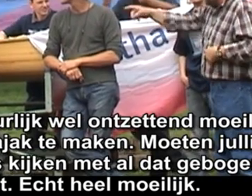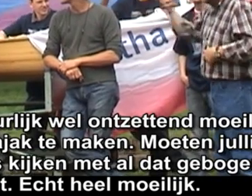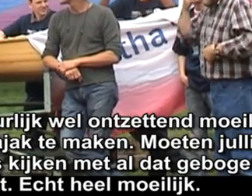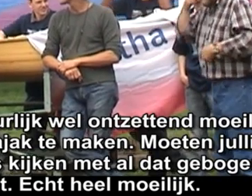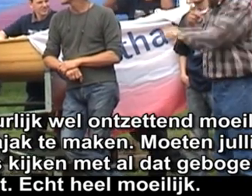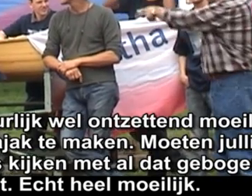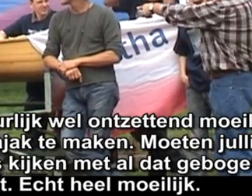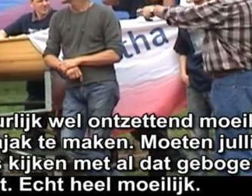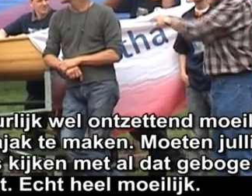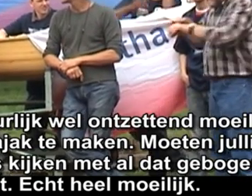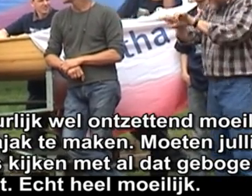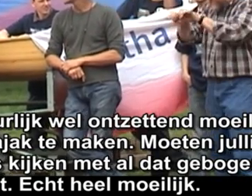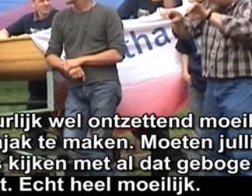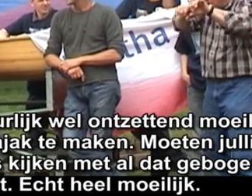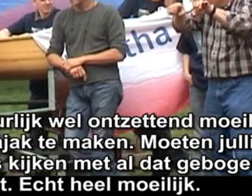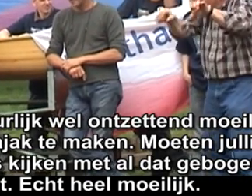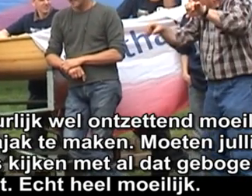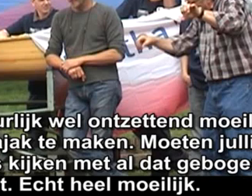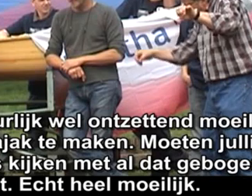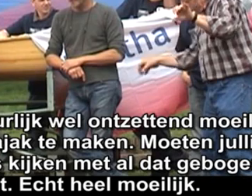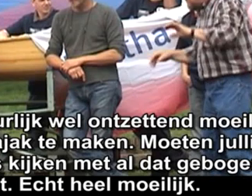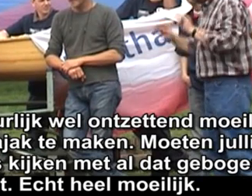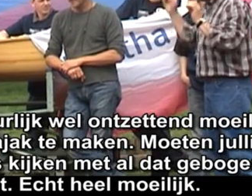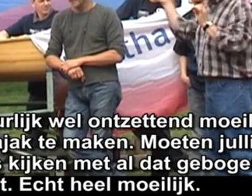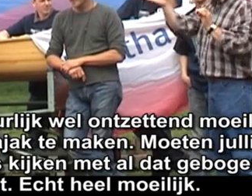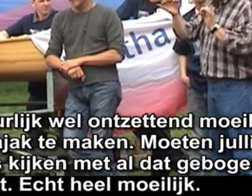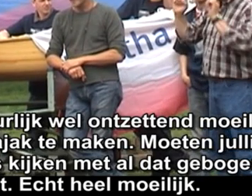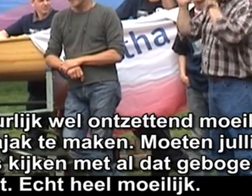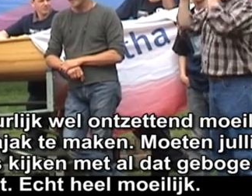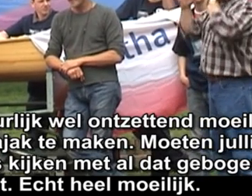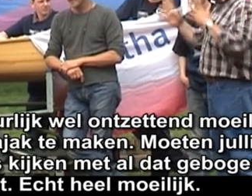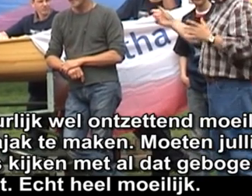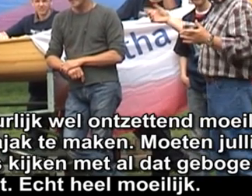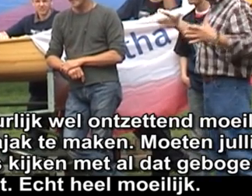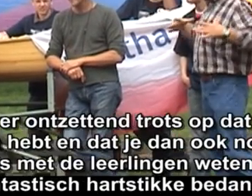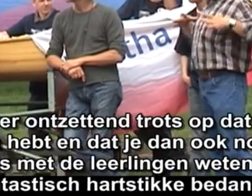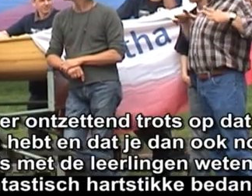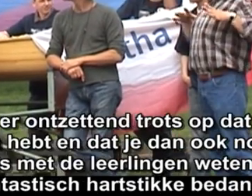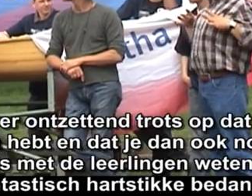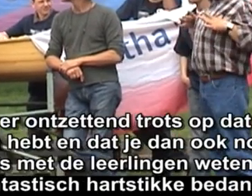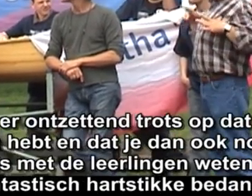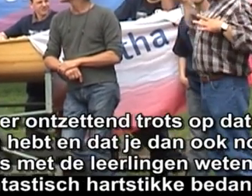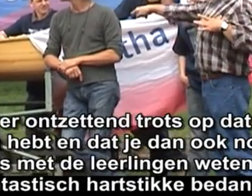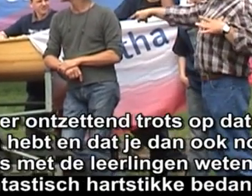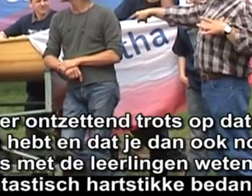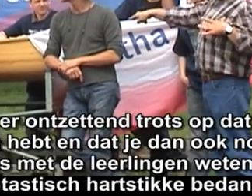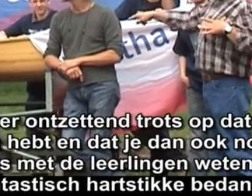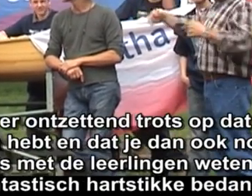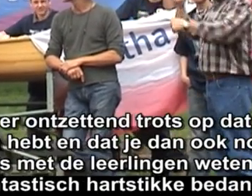dat gebogen hout en echt heel moeilijk. Dus ik ben ontzettend trots op dat je dat gedaan hebt en dat je dan ook nog zoiets moois met